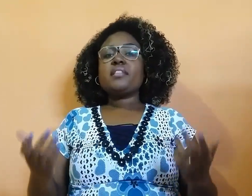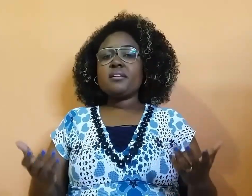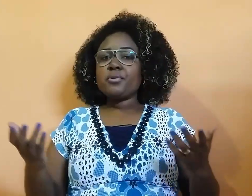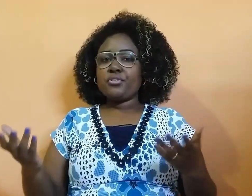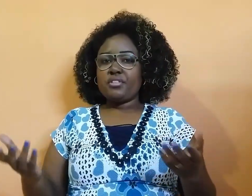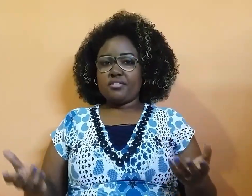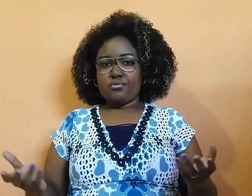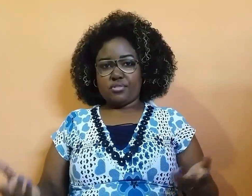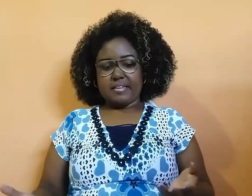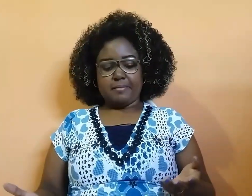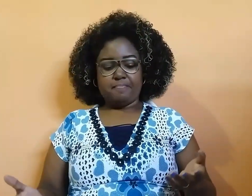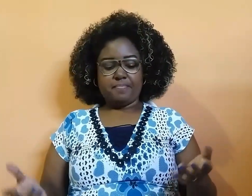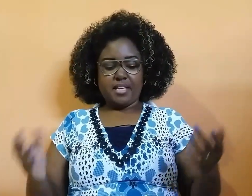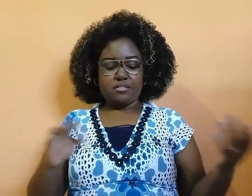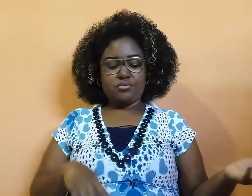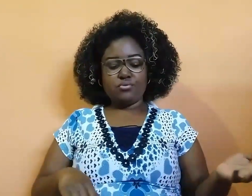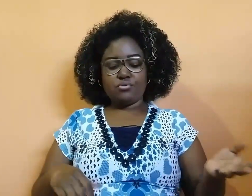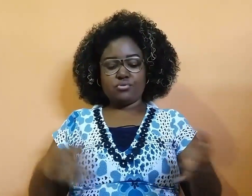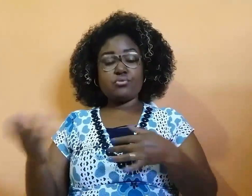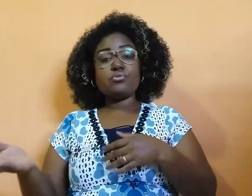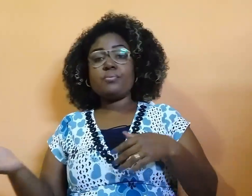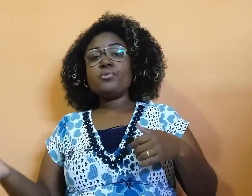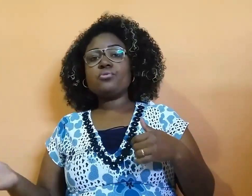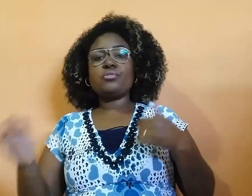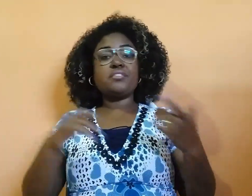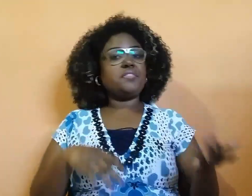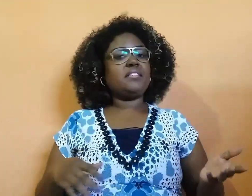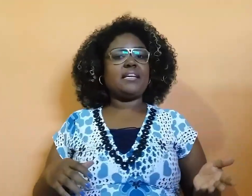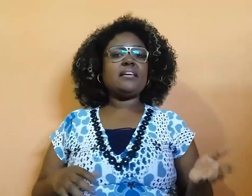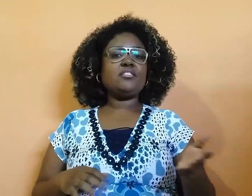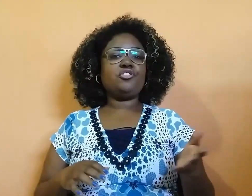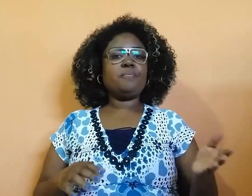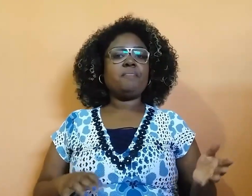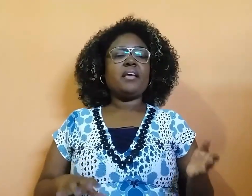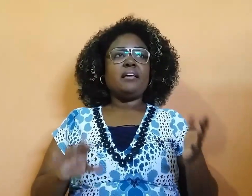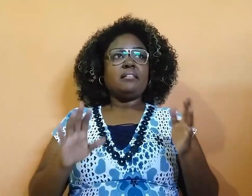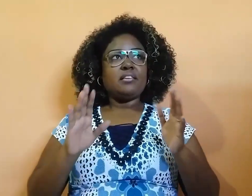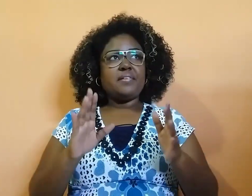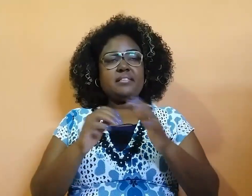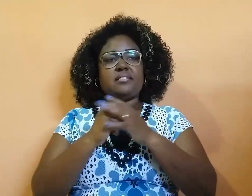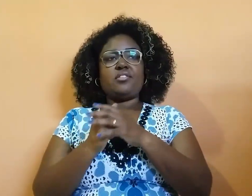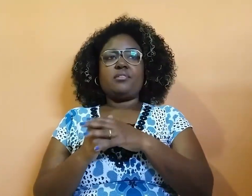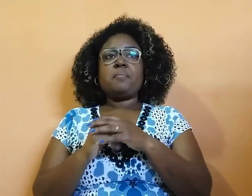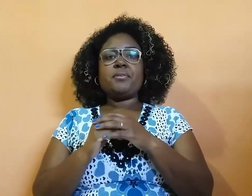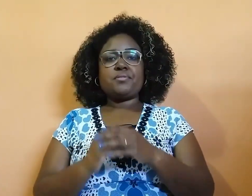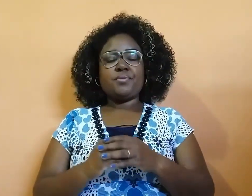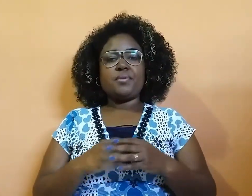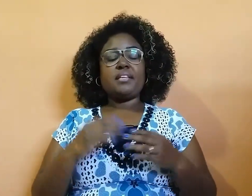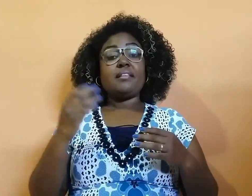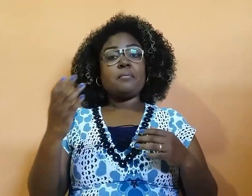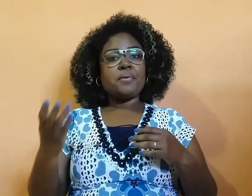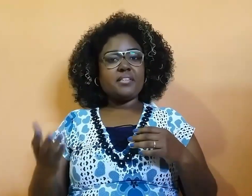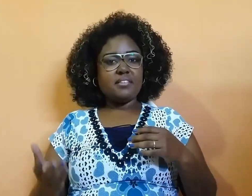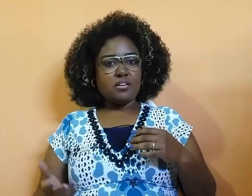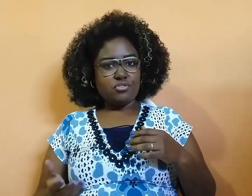terno que eu devo usar é surdo sonhos do mundo deficiente não é assim é uma pessoa que tem perda